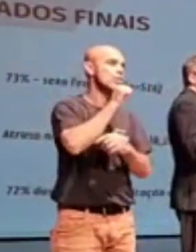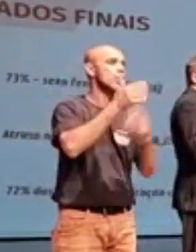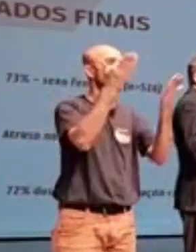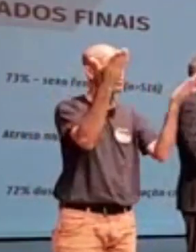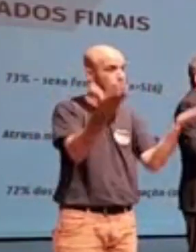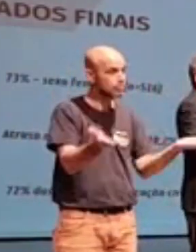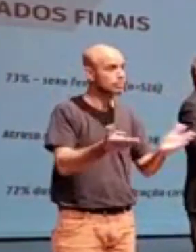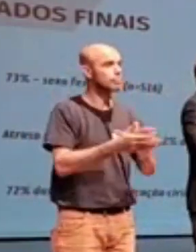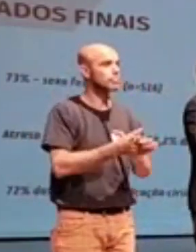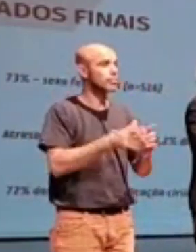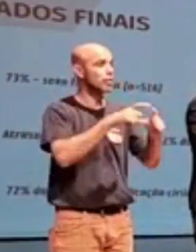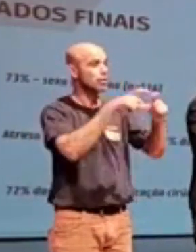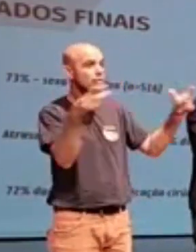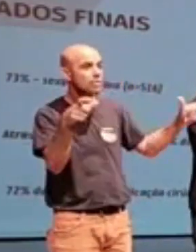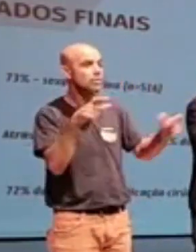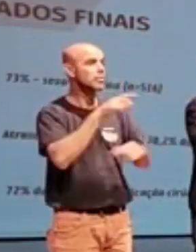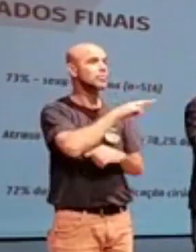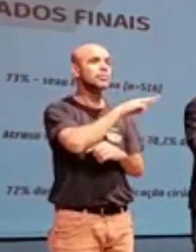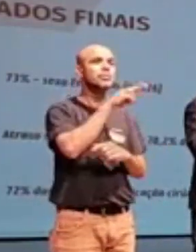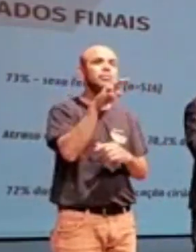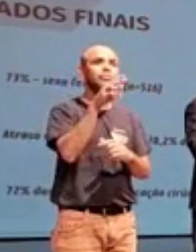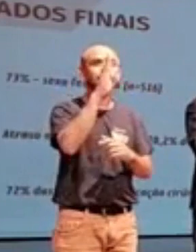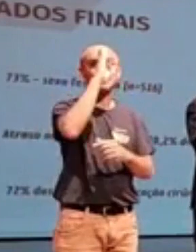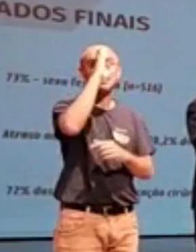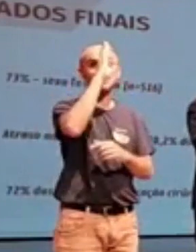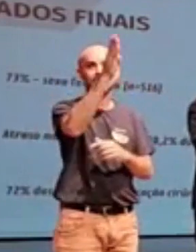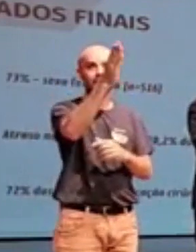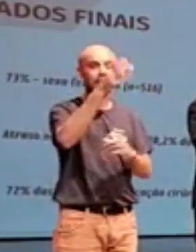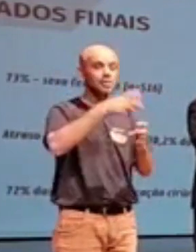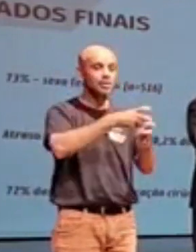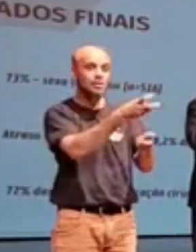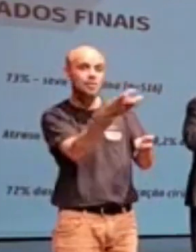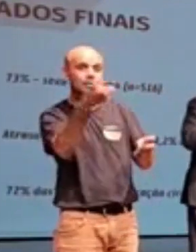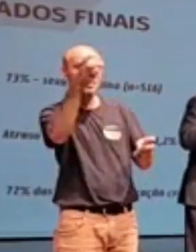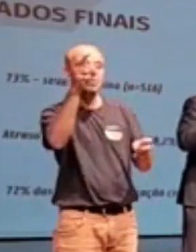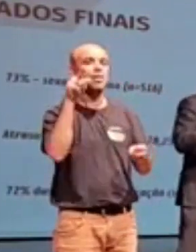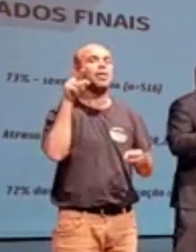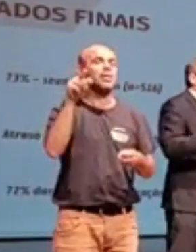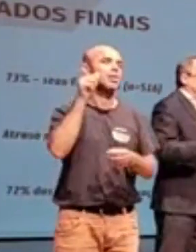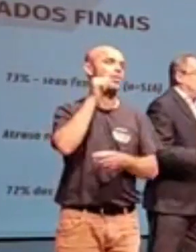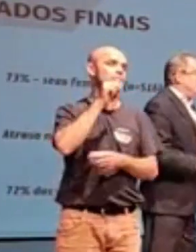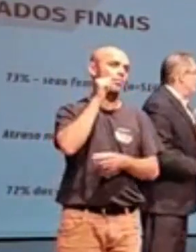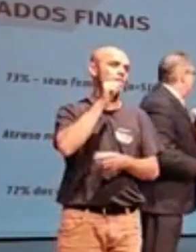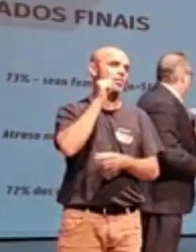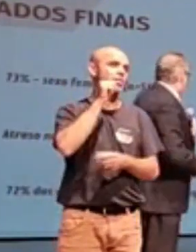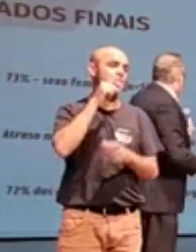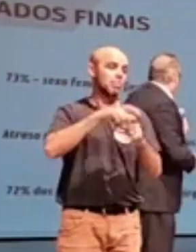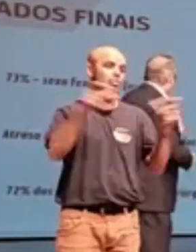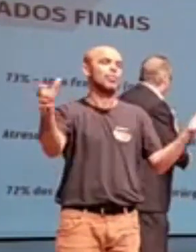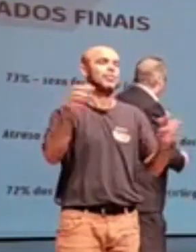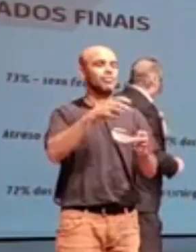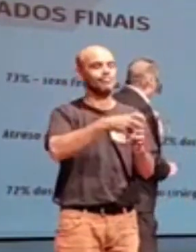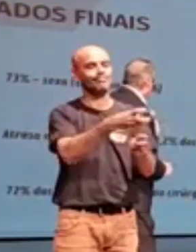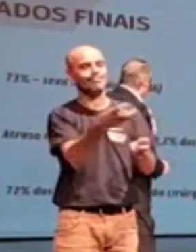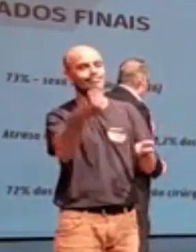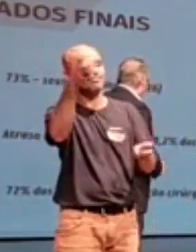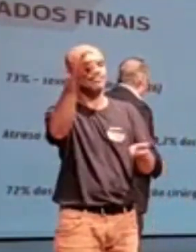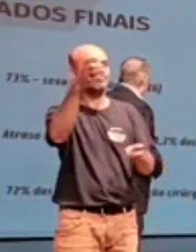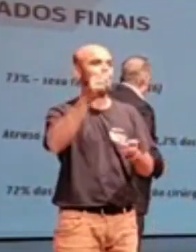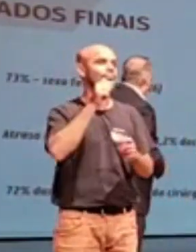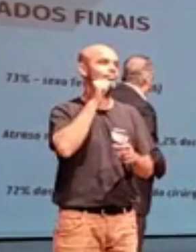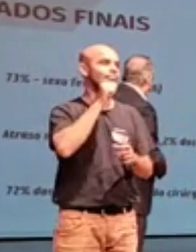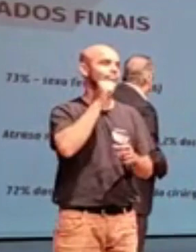ver, a deformidade principal da escoliose é do adolescente, que geralmente pega mais menina, né? Então, por isso já